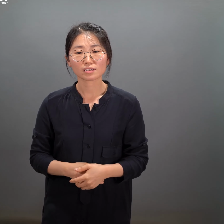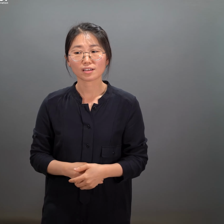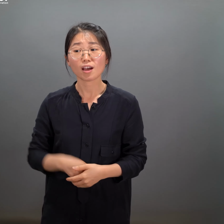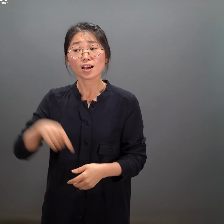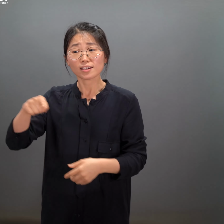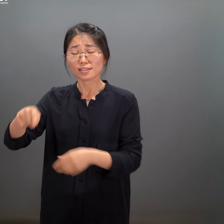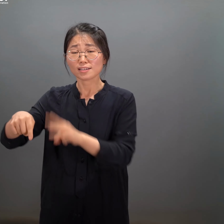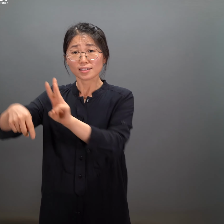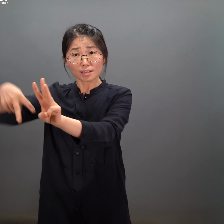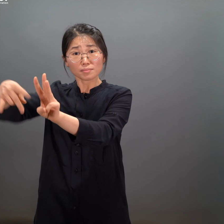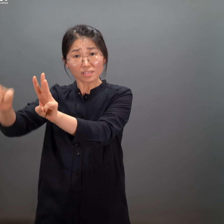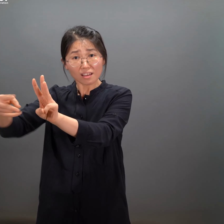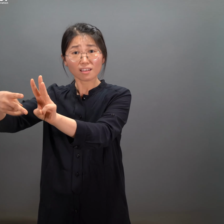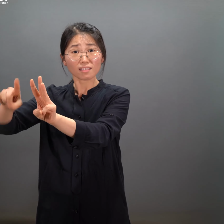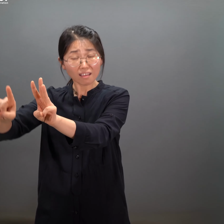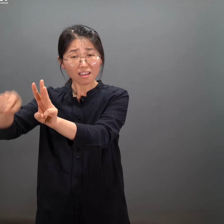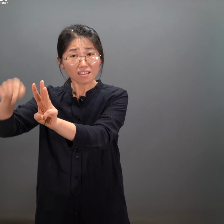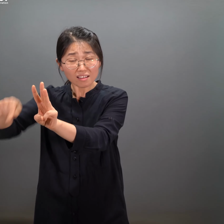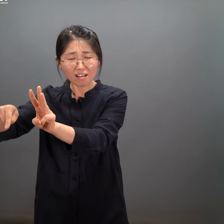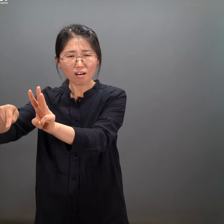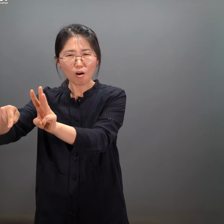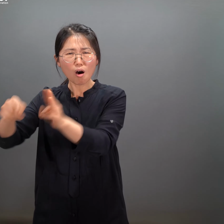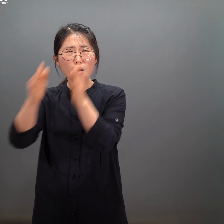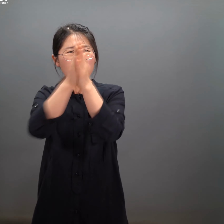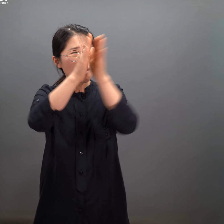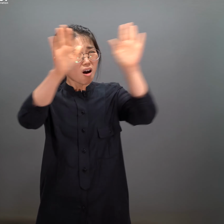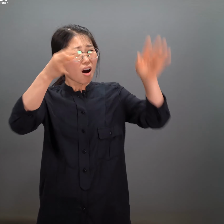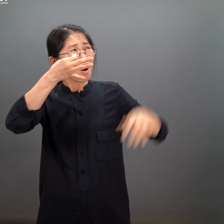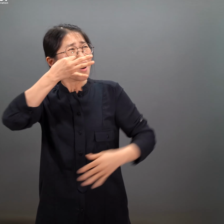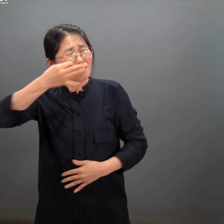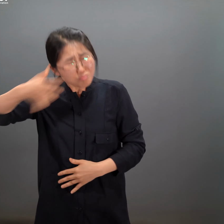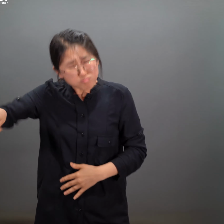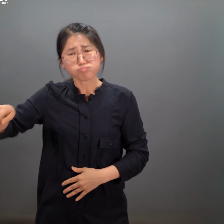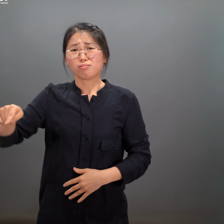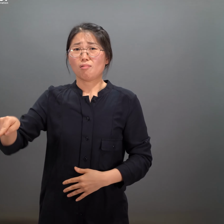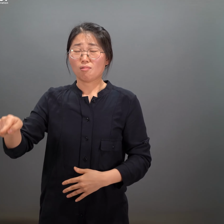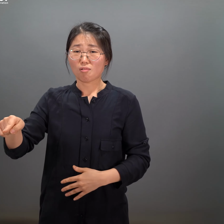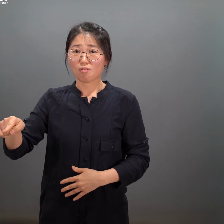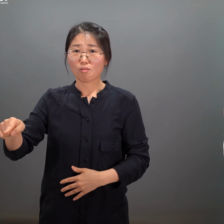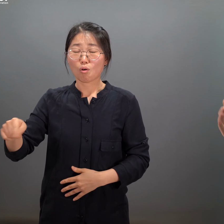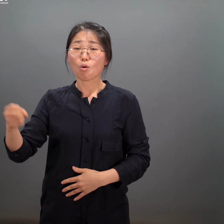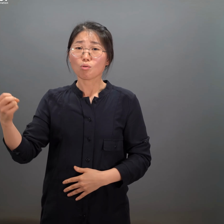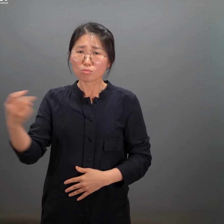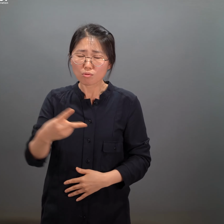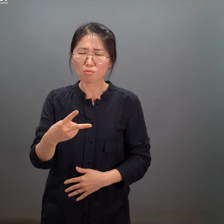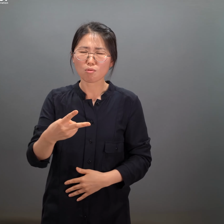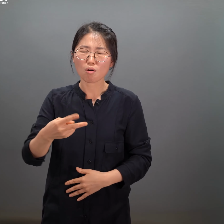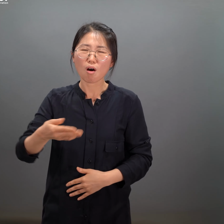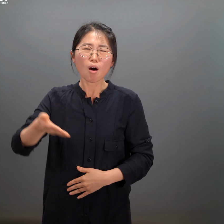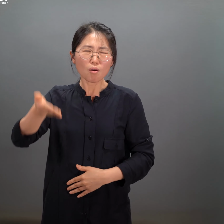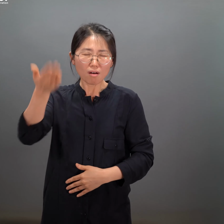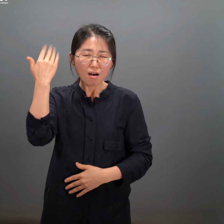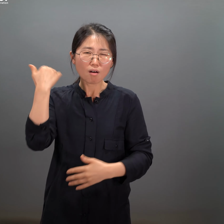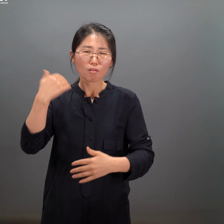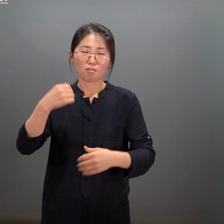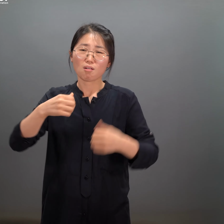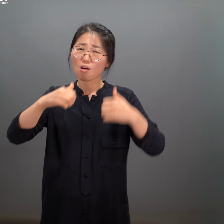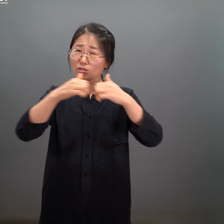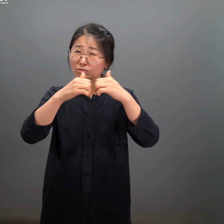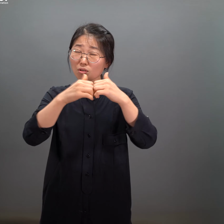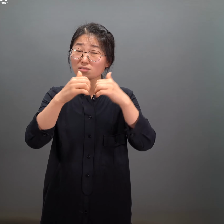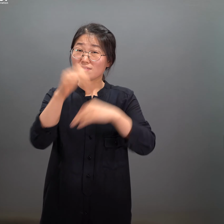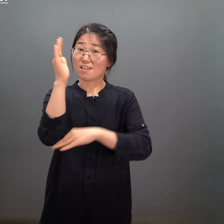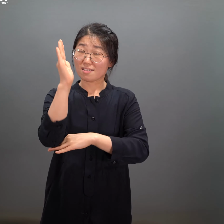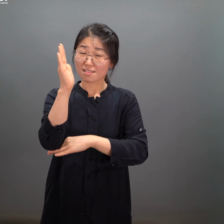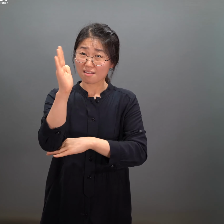한 번도 본 적이 없는 사람들입니다. 아마 보았다손 치더라도 아주 어린 나이에 잠깐 스치듯이 보았을까요?